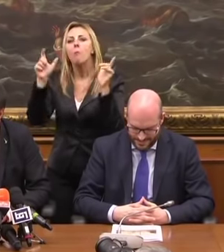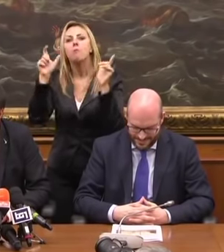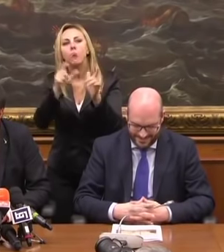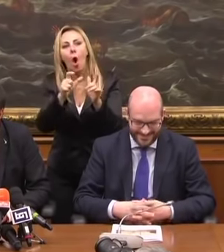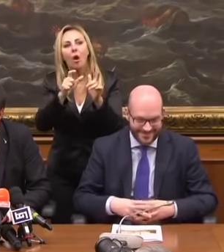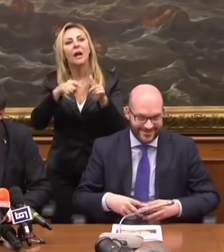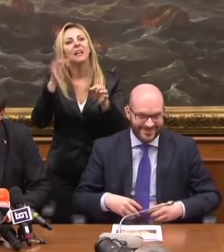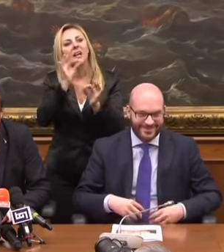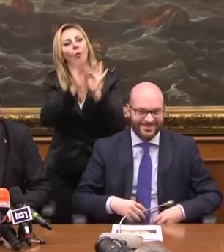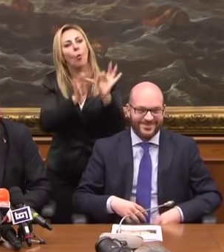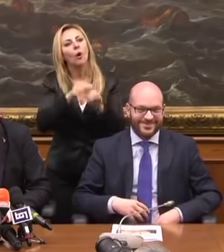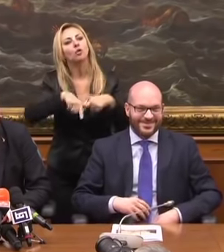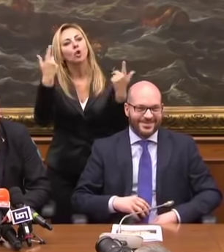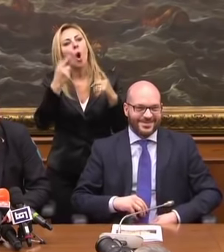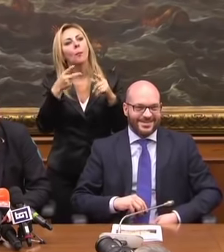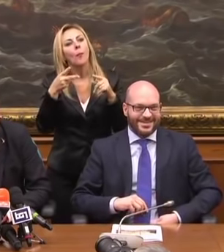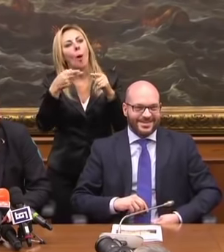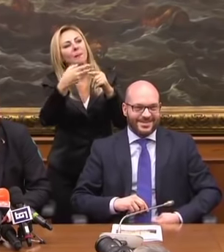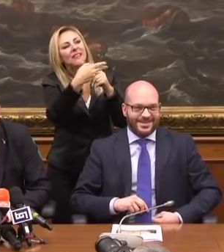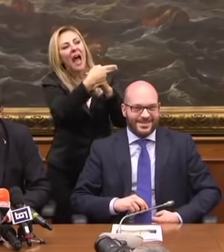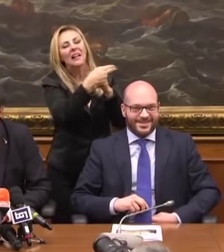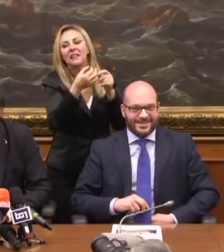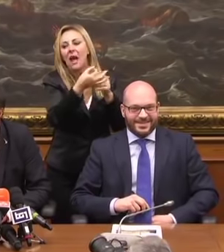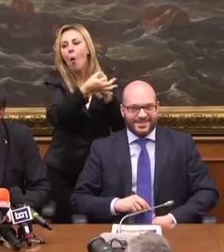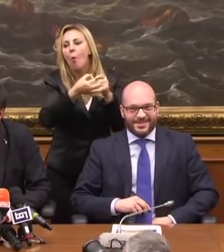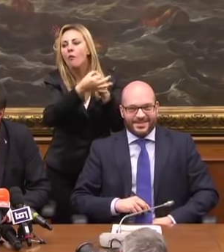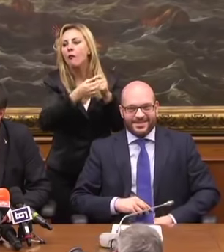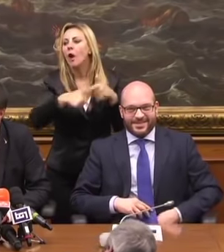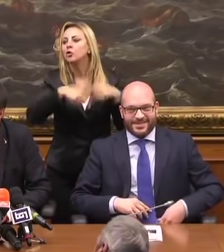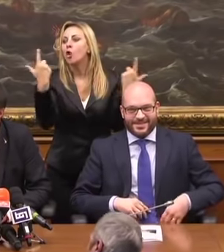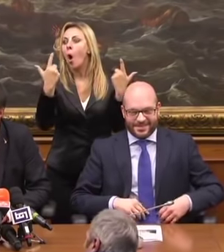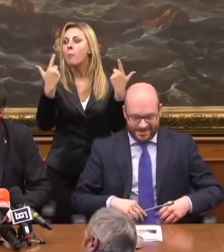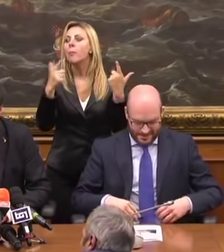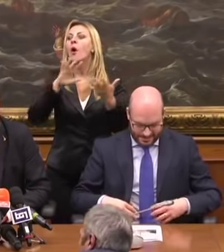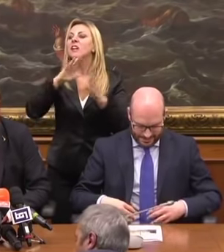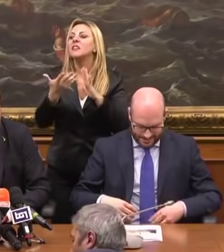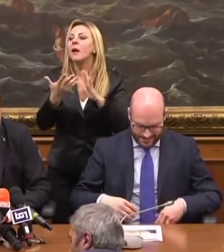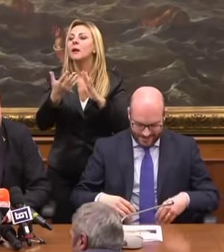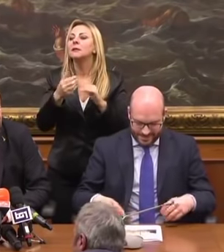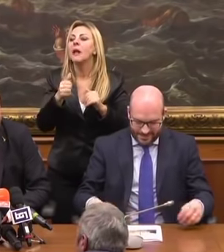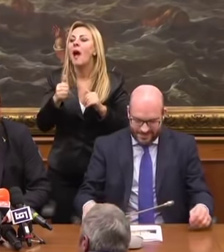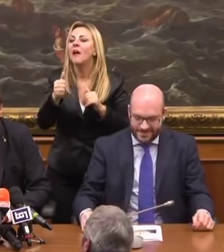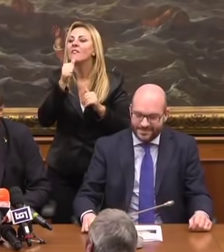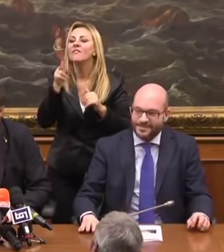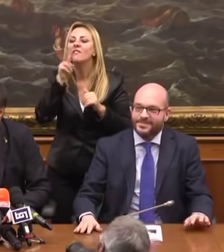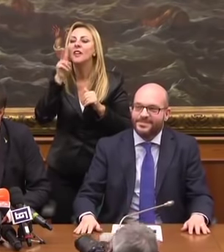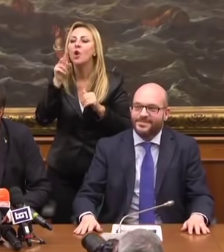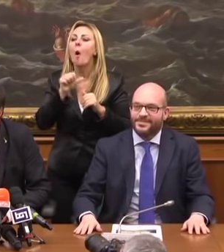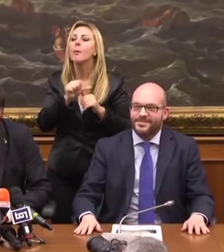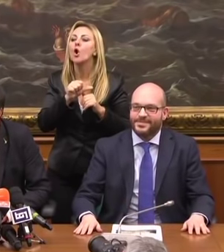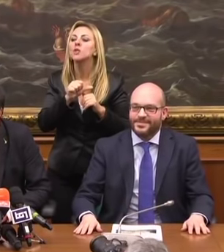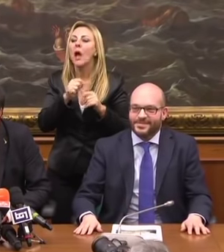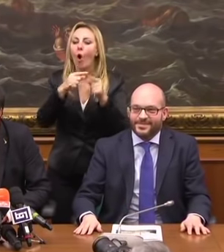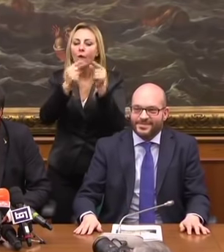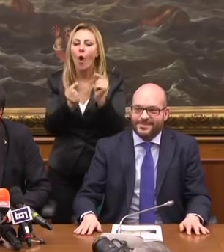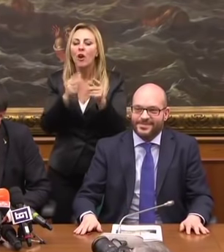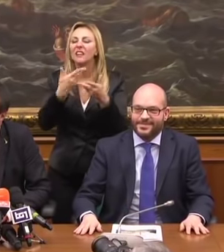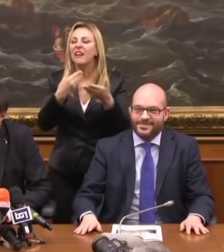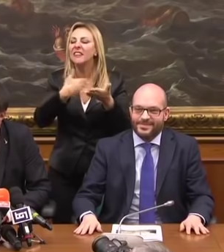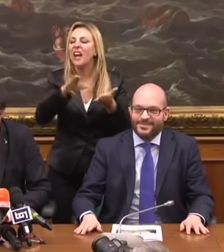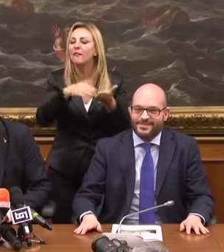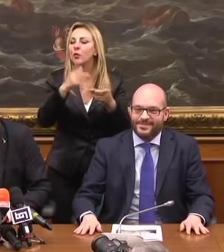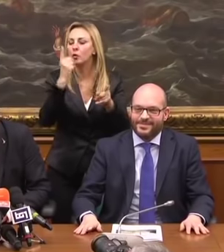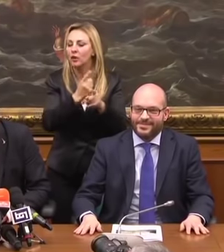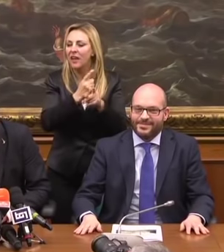vite, perché se poti troppo la vite, in Franciacorta o nelle zone del Prosecco, la foglia diventa rifiuto e la